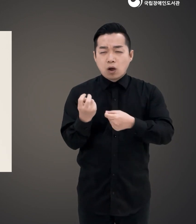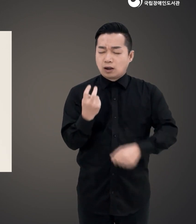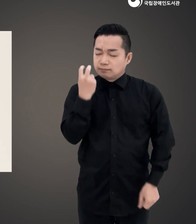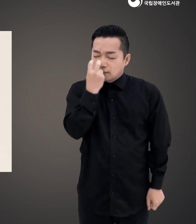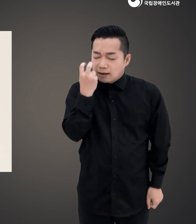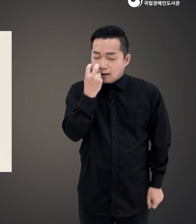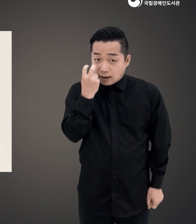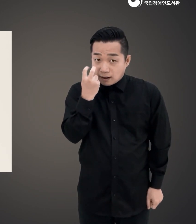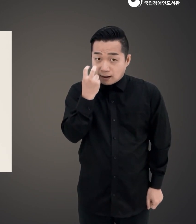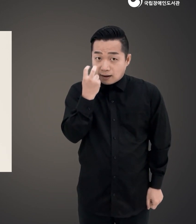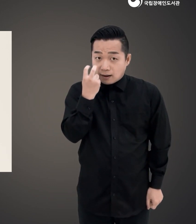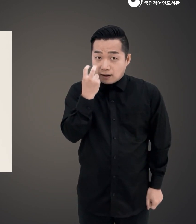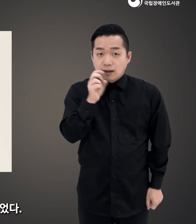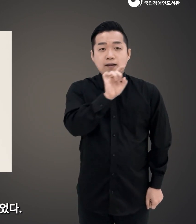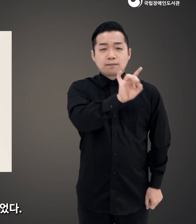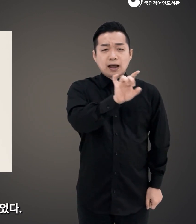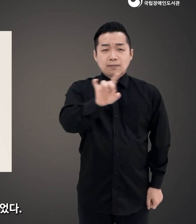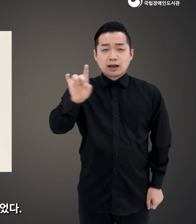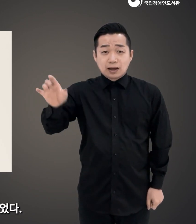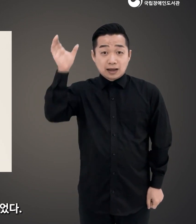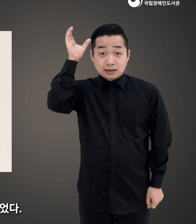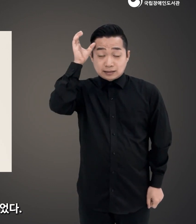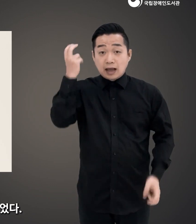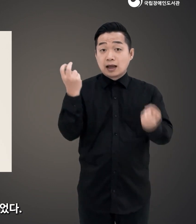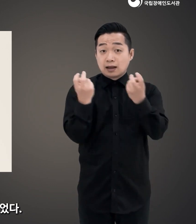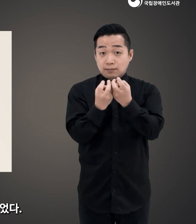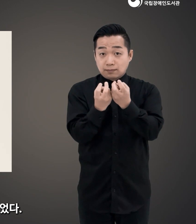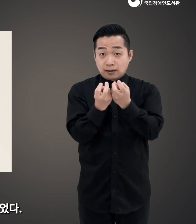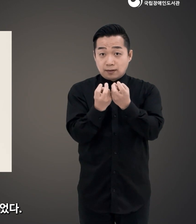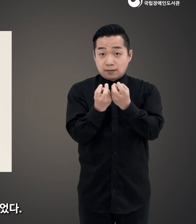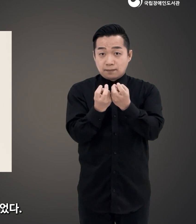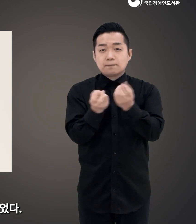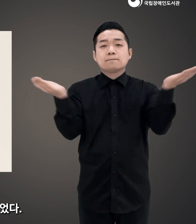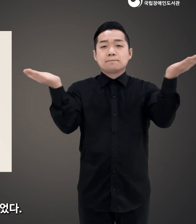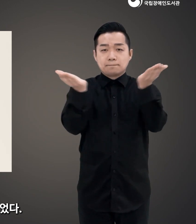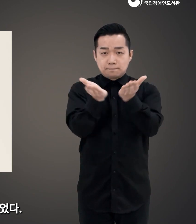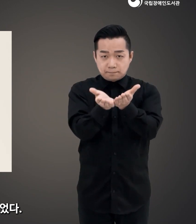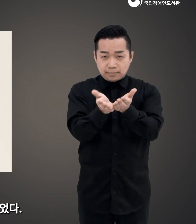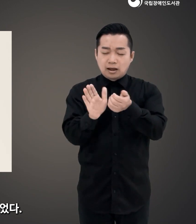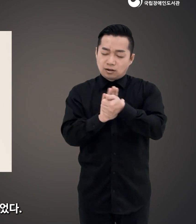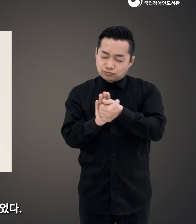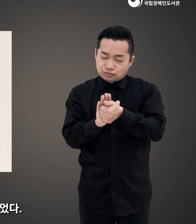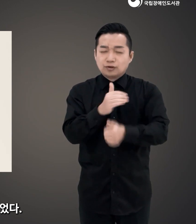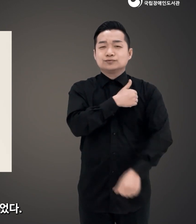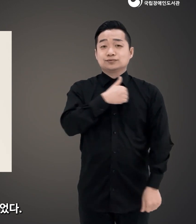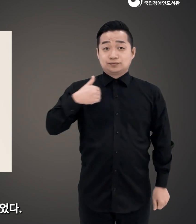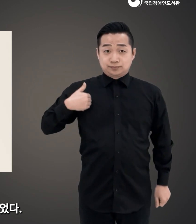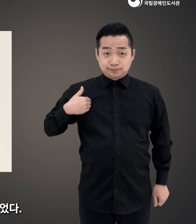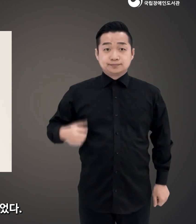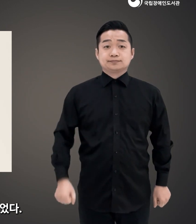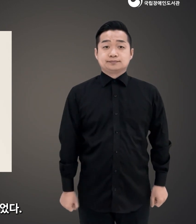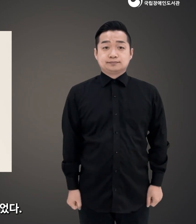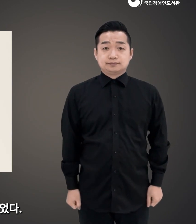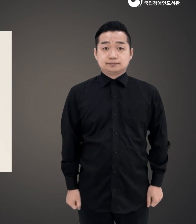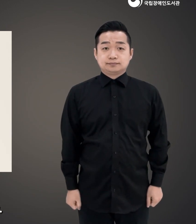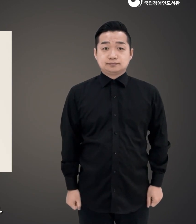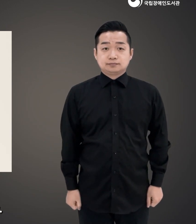원하는지 관찰하여 저마다 기대하는 방식으로 귀한 마음을 부어주면 되었다.